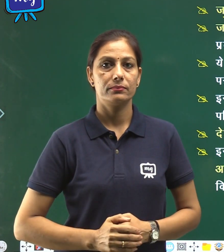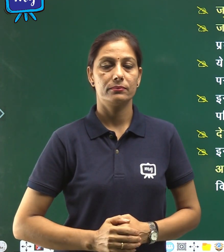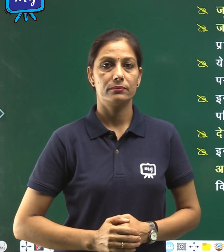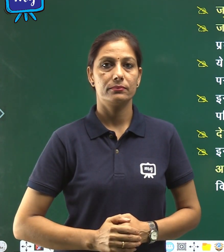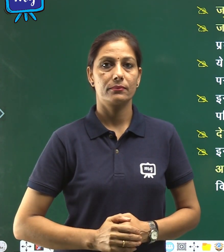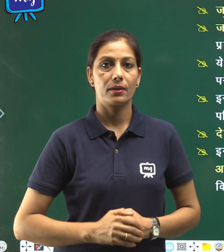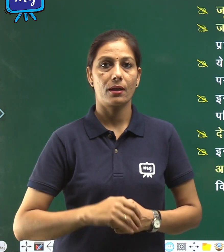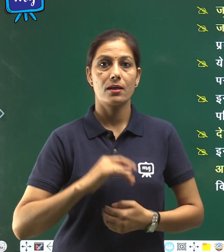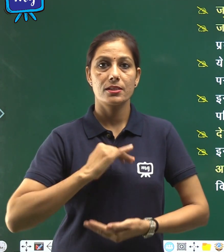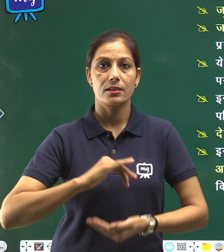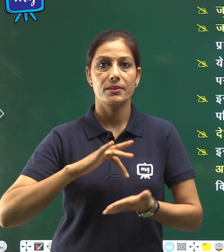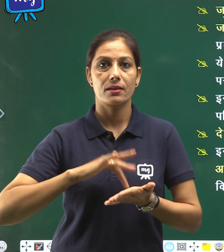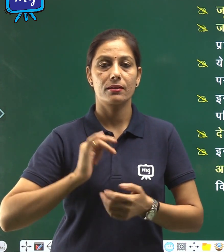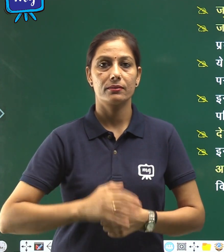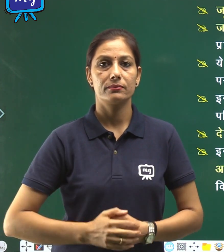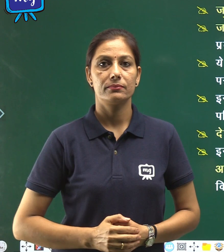जन्म स्थान